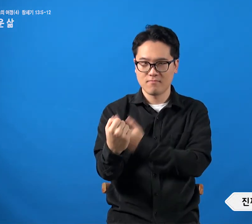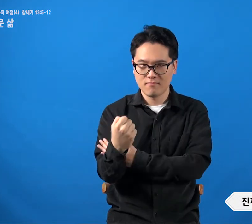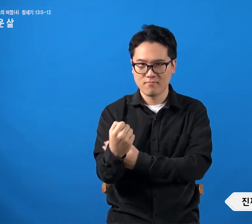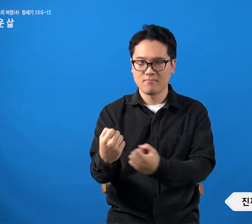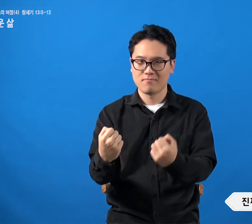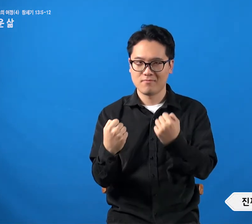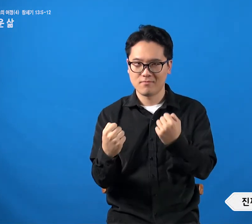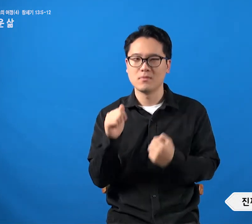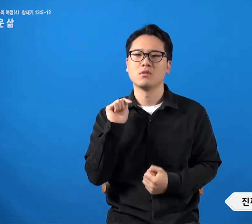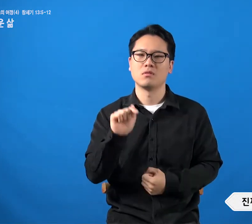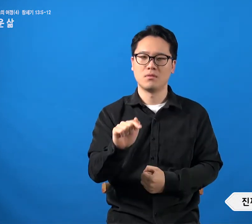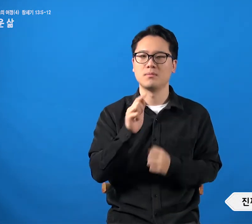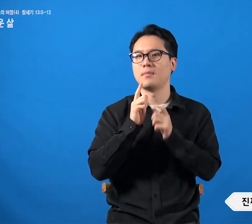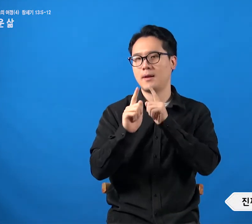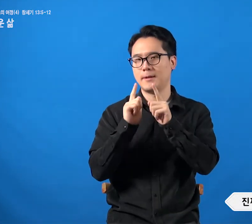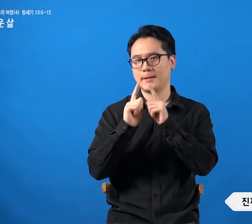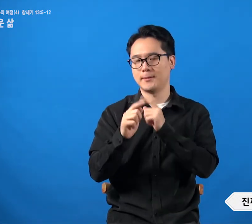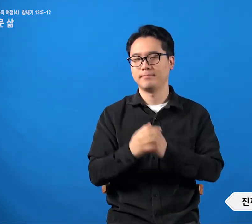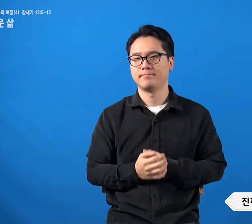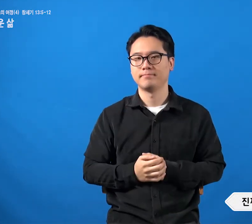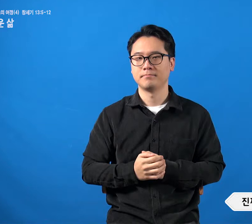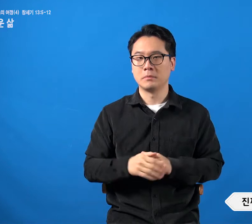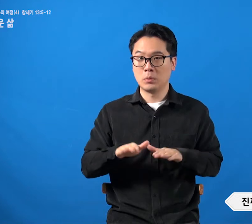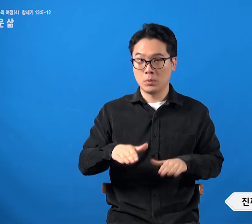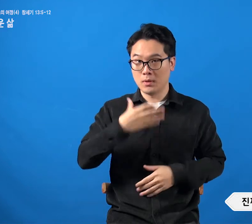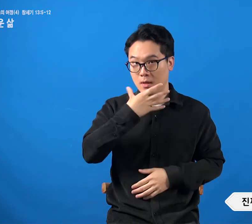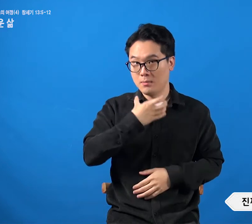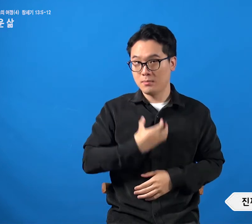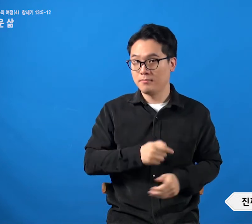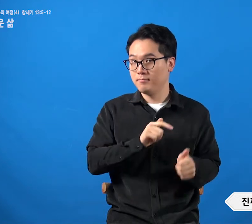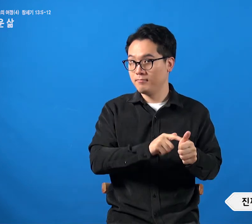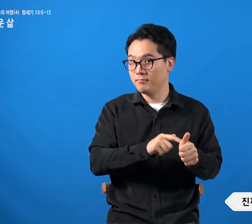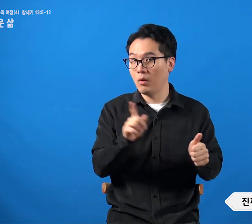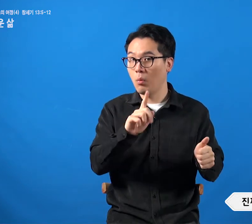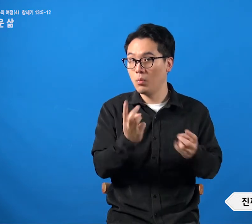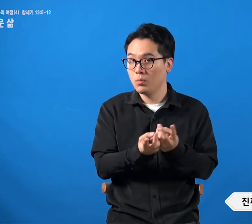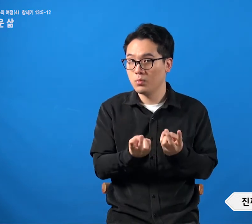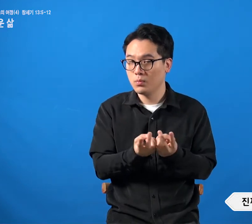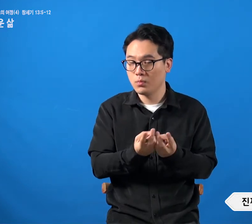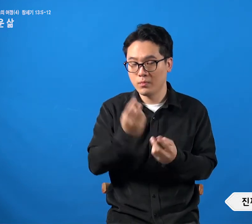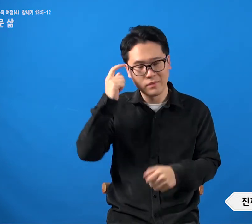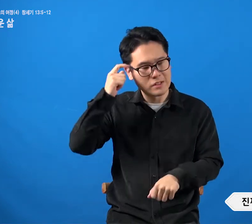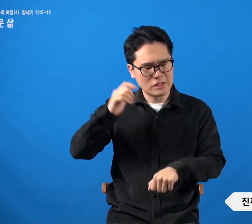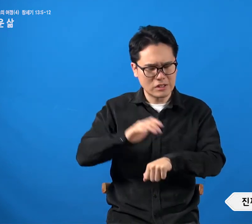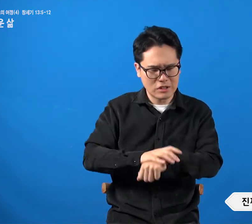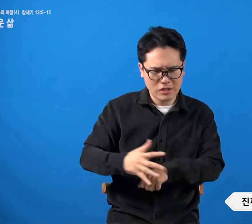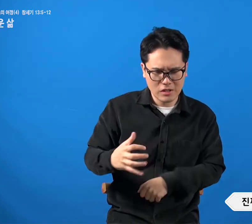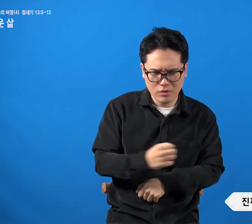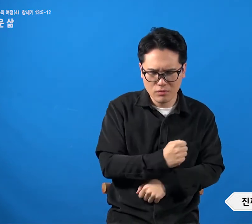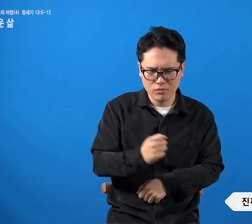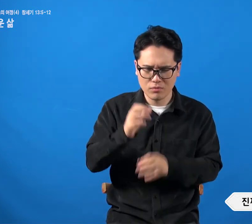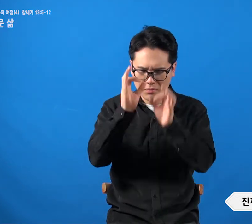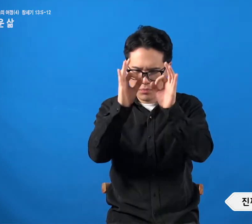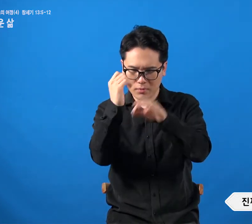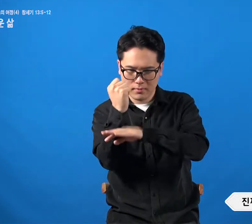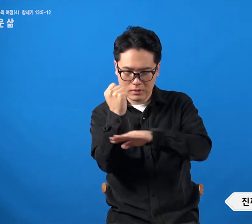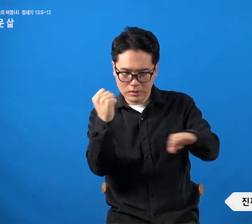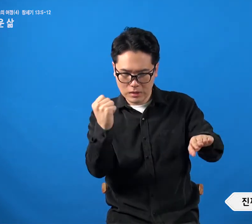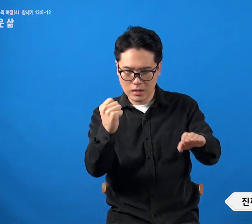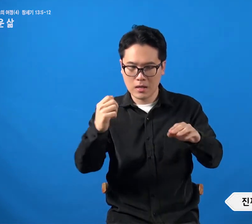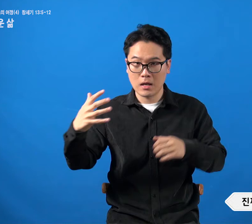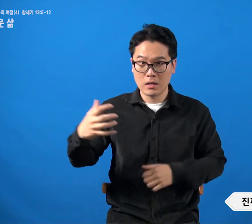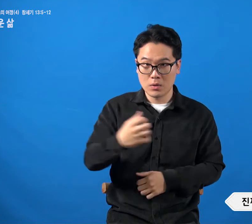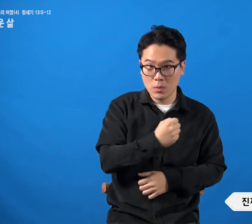것을 말하고 있음을 봅니다. 오늘 아브라함이 어떻게 지혜로운 시각을 통한